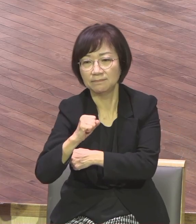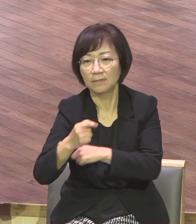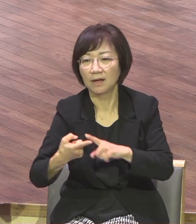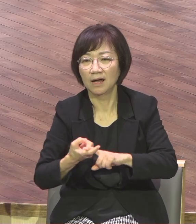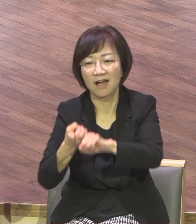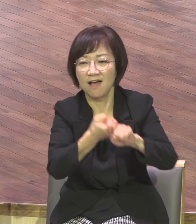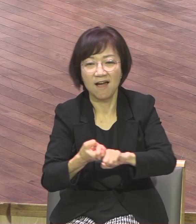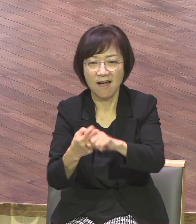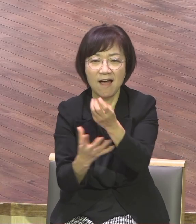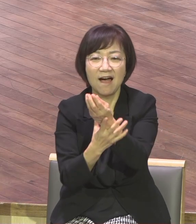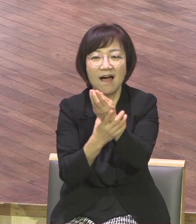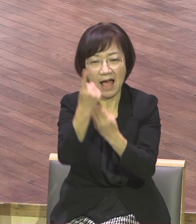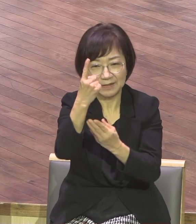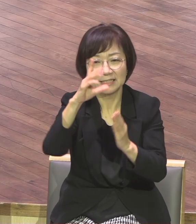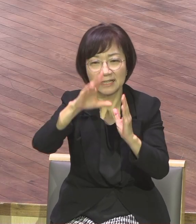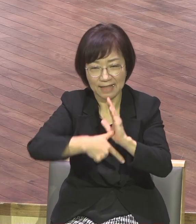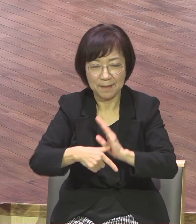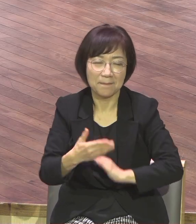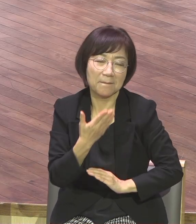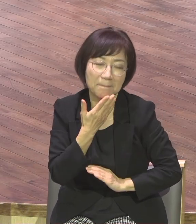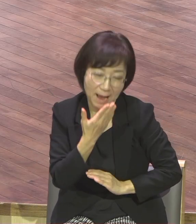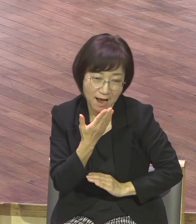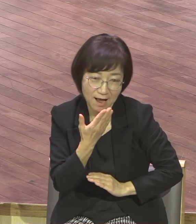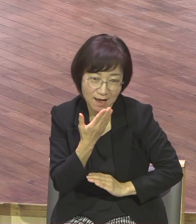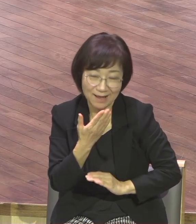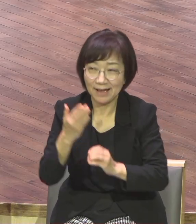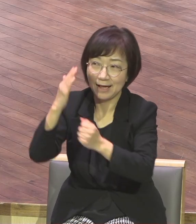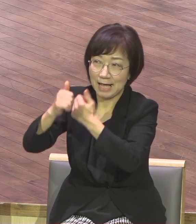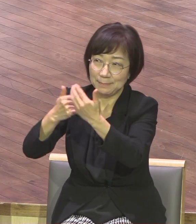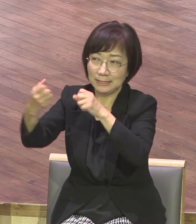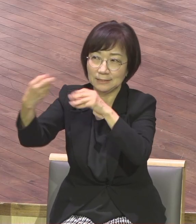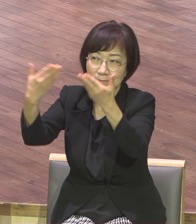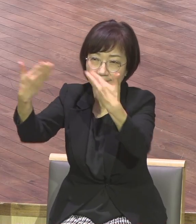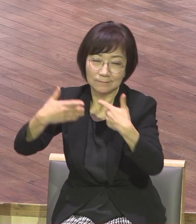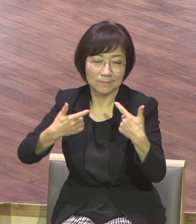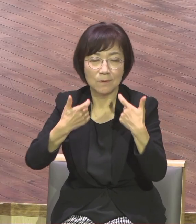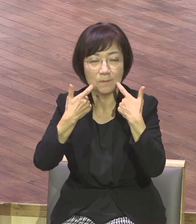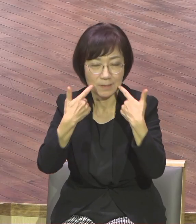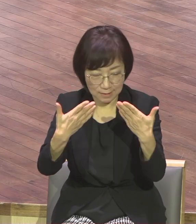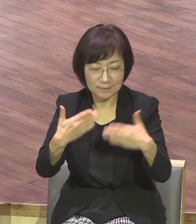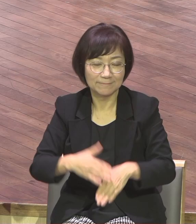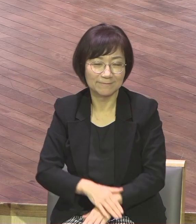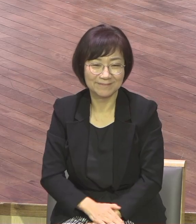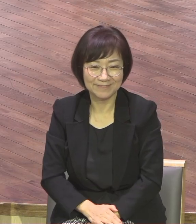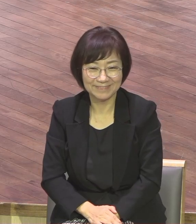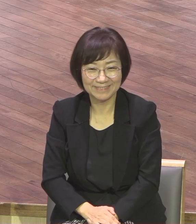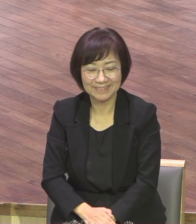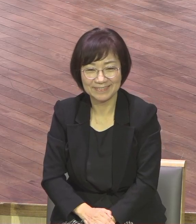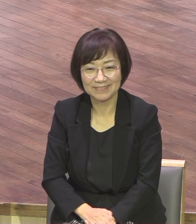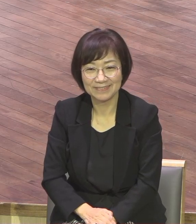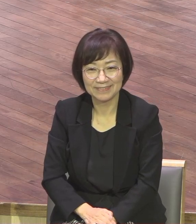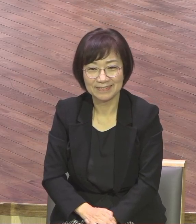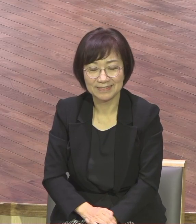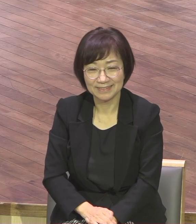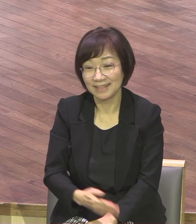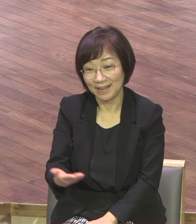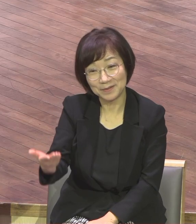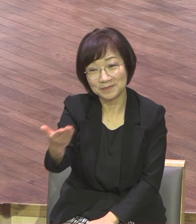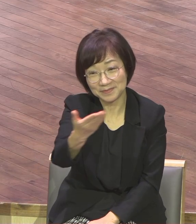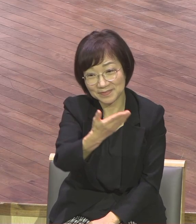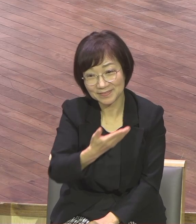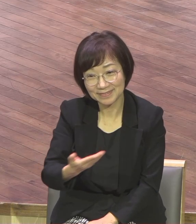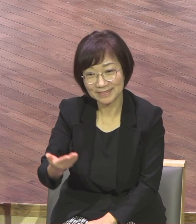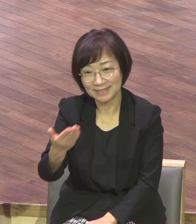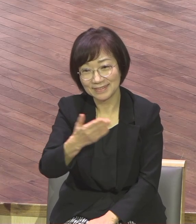100% 분명히 하나님 응답해 줄 줄을 확신합니다. 집중하면 돼요. 영계 모든